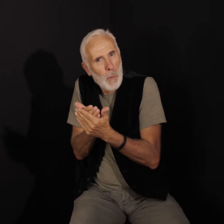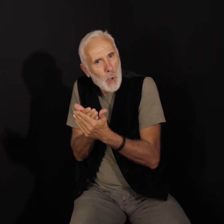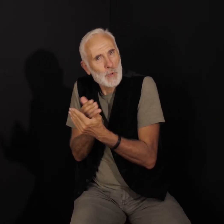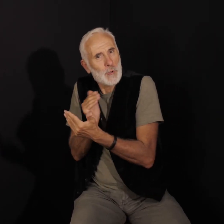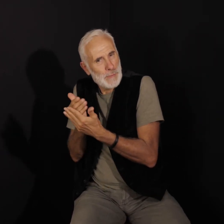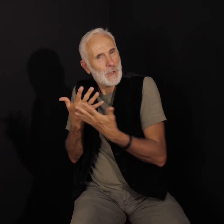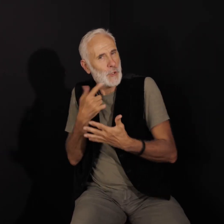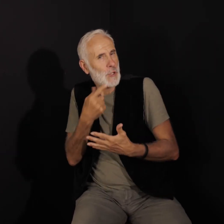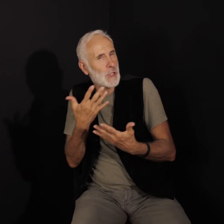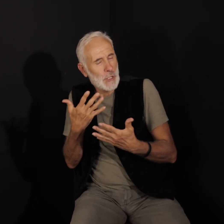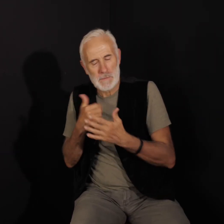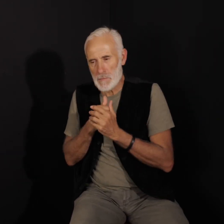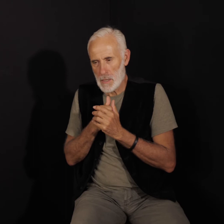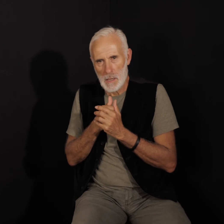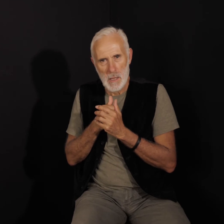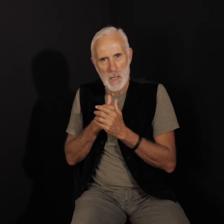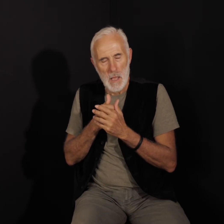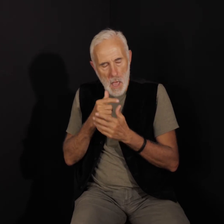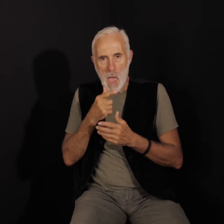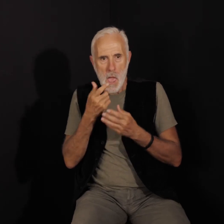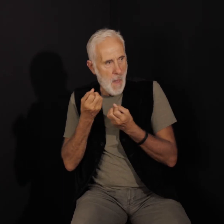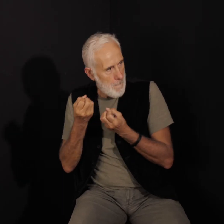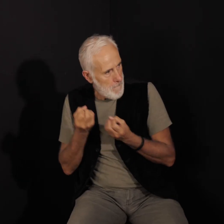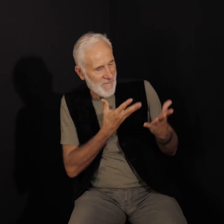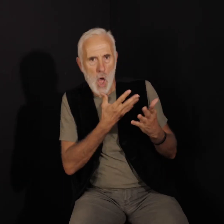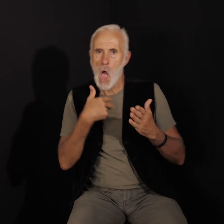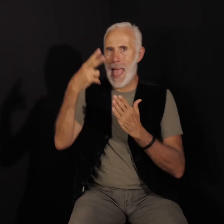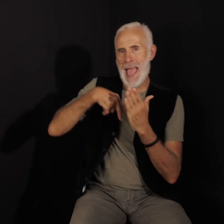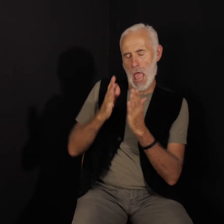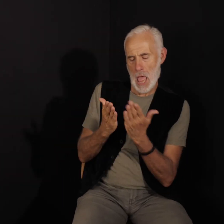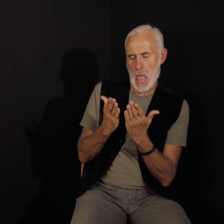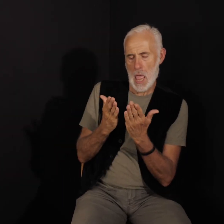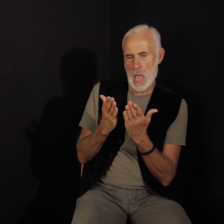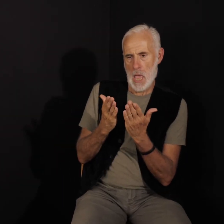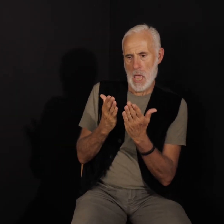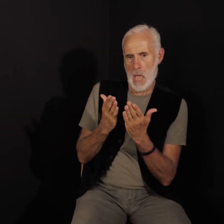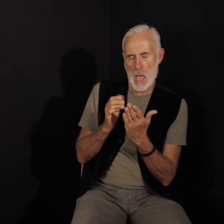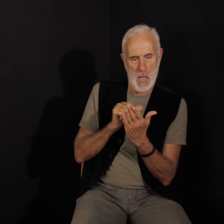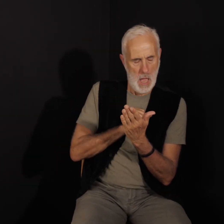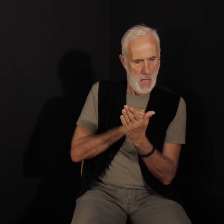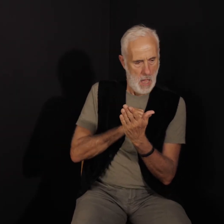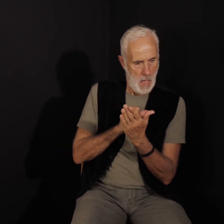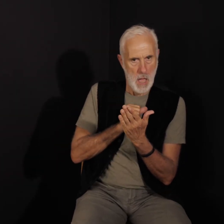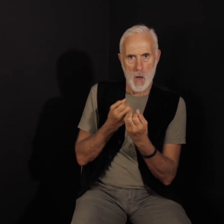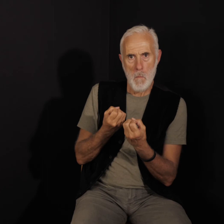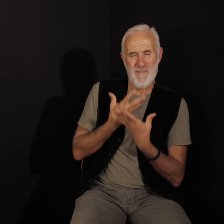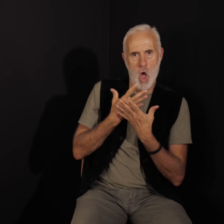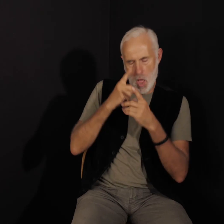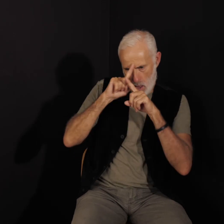pour amener le lecteur à s'interroger sur notre rapport au